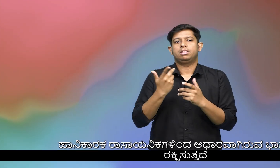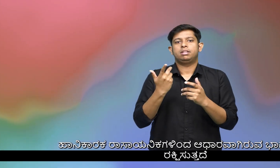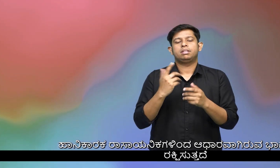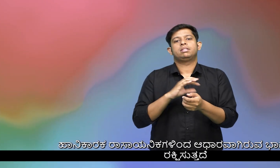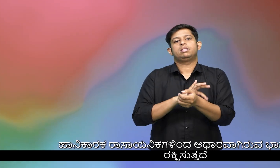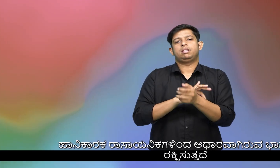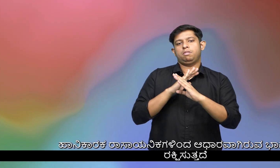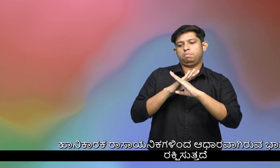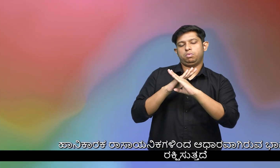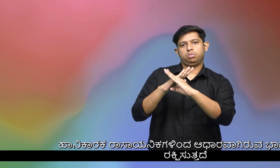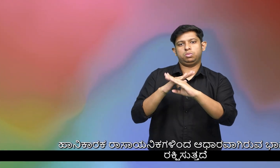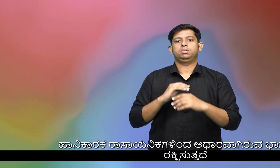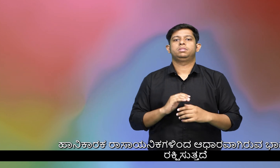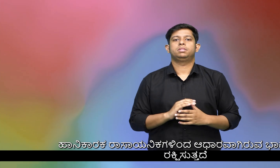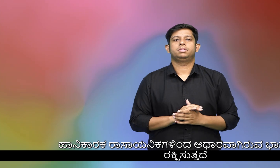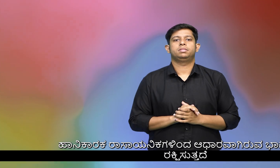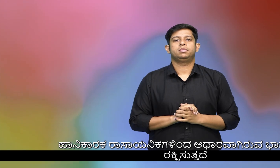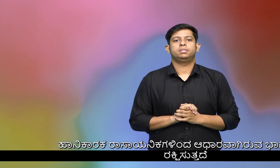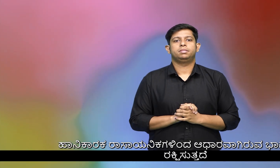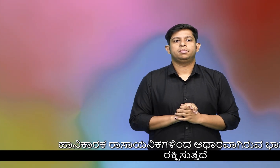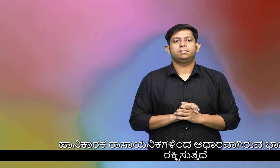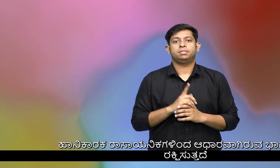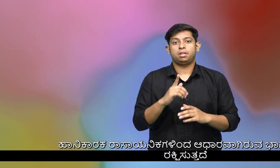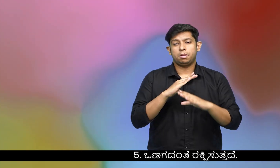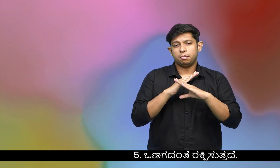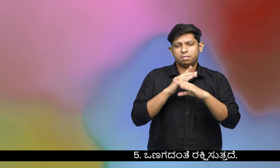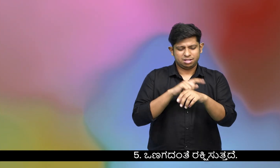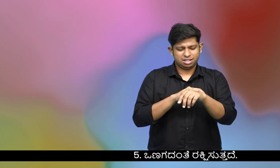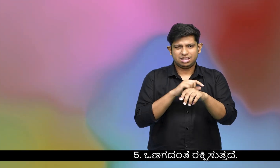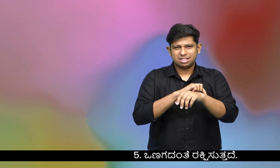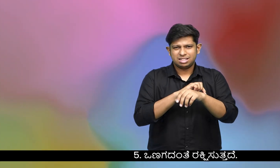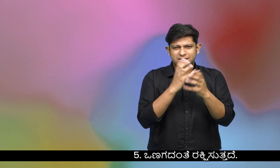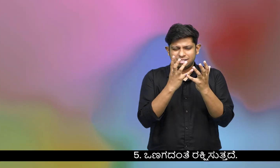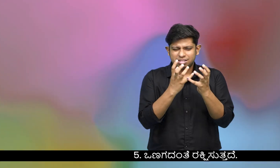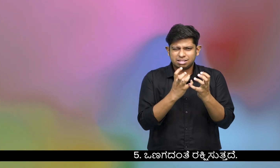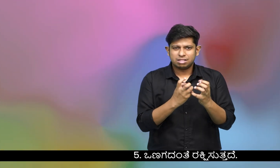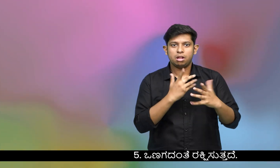ಆಧಾರವಾಗಿರುವ ಭಾಗಗಳನ್ನು ರಕ್ಷಿಸುತ್ತದೆ. 5. ಒಣಗದಂತೆ ರಕ್ಷಿಸುತ್ತದೆ.